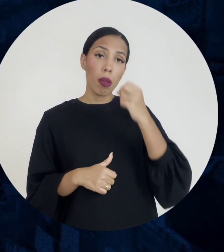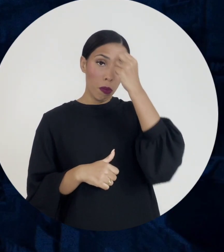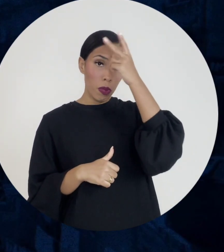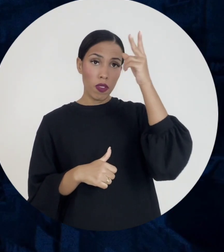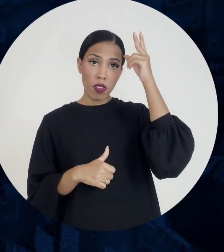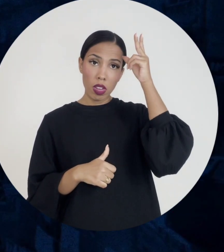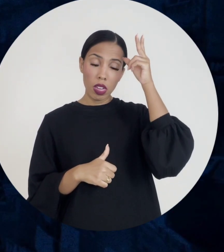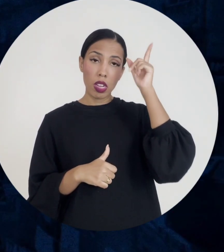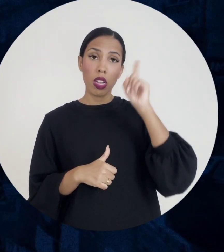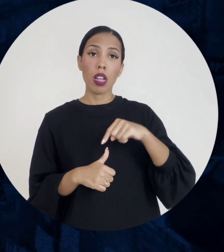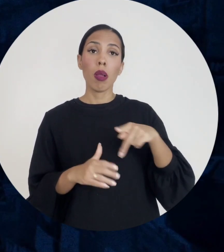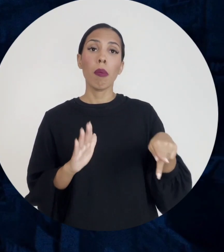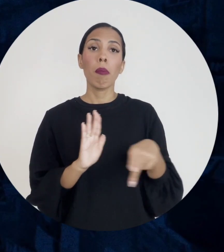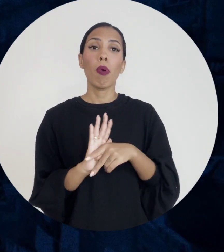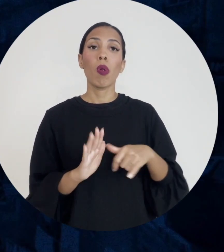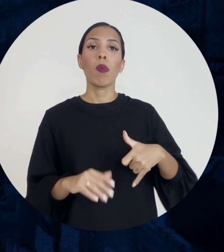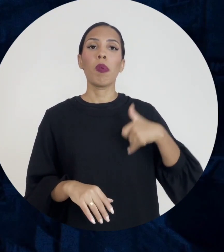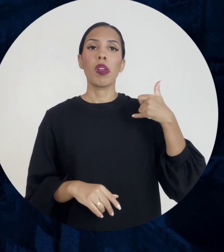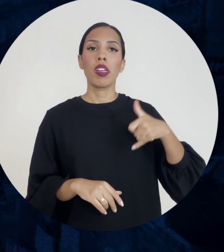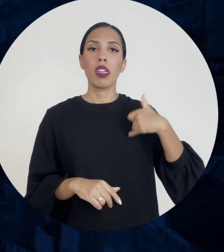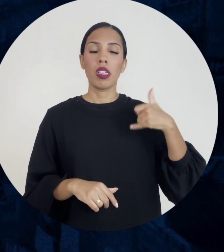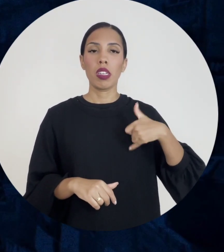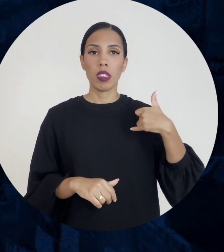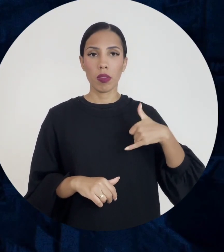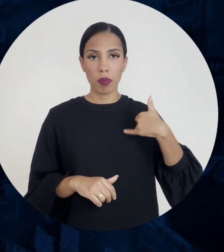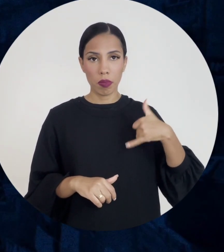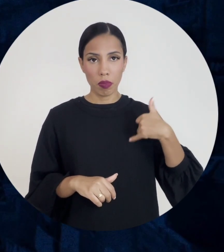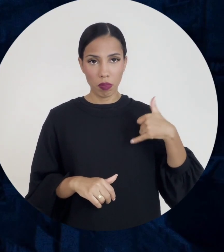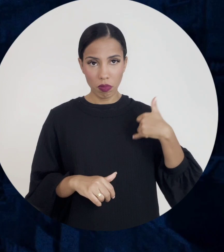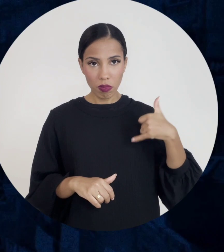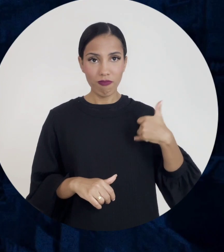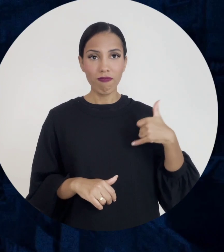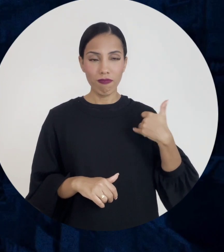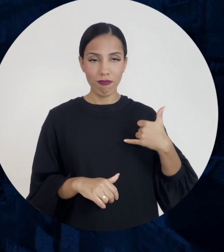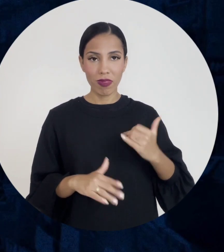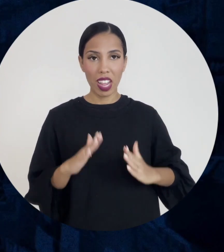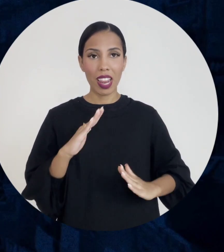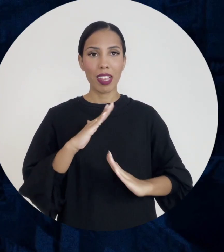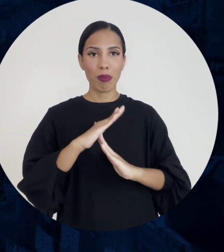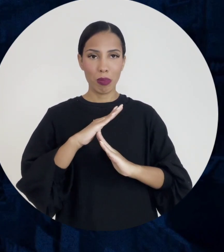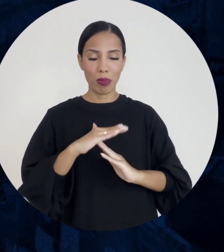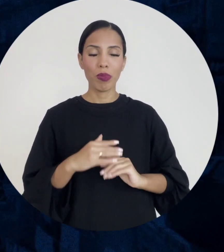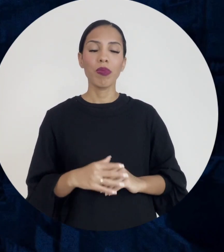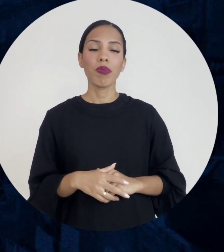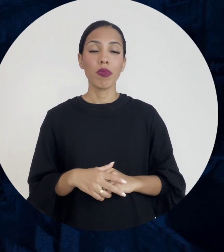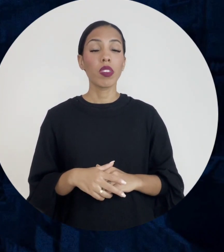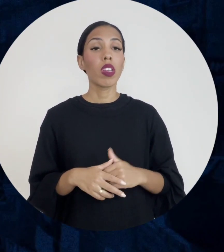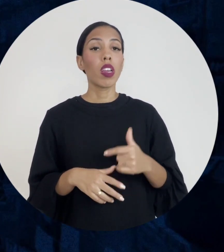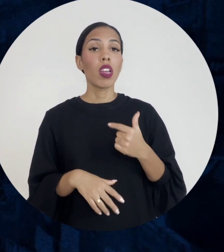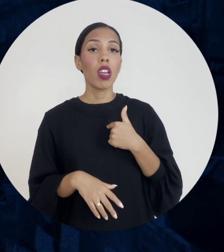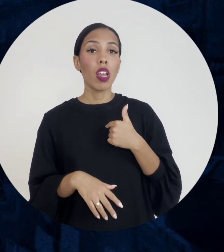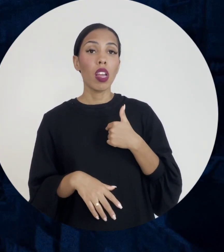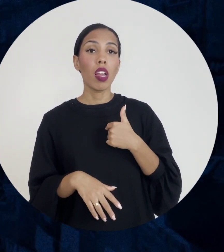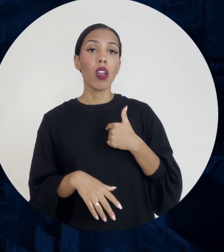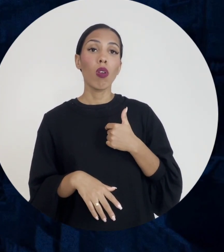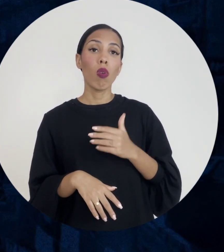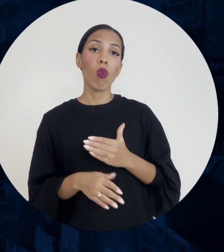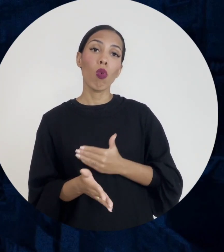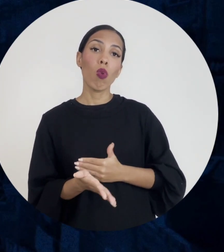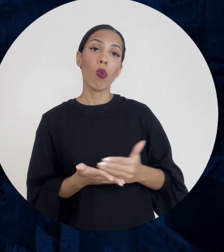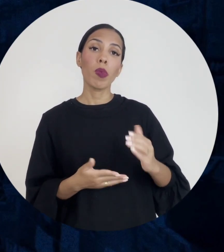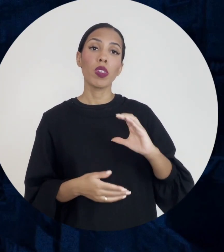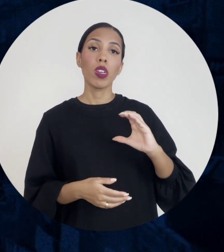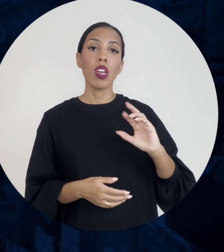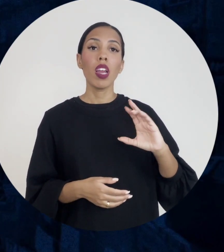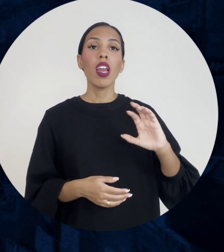decretou essa coisa da faixa etária, né? Então, assim, eu passei para a creche, né, tudo